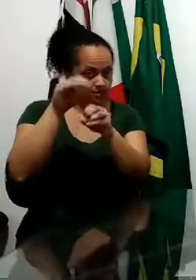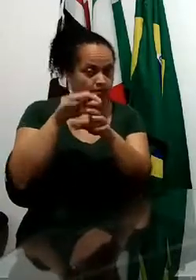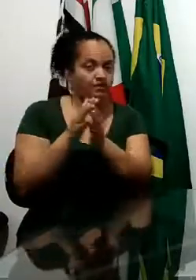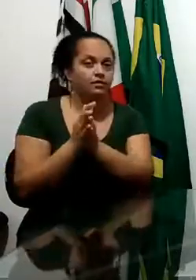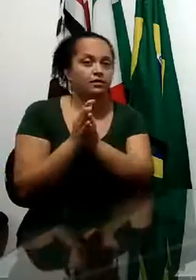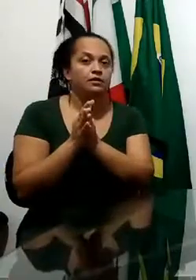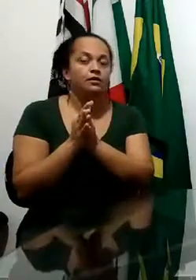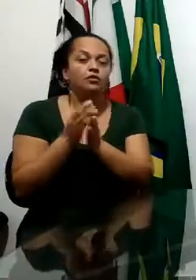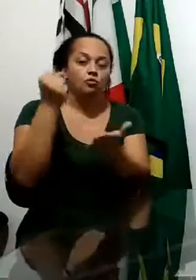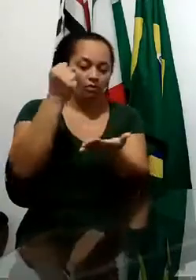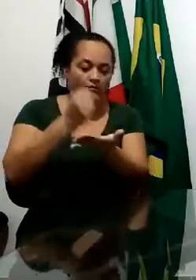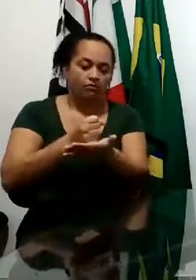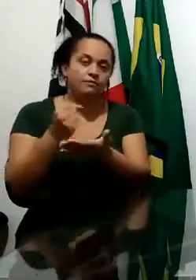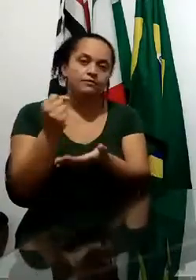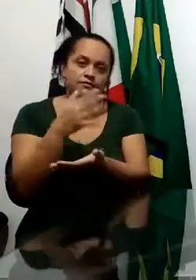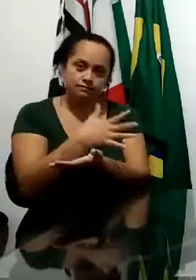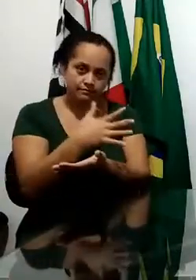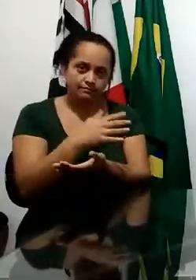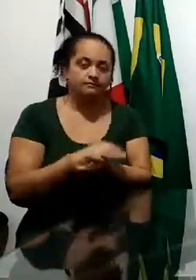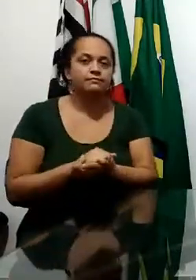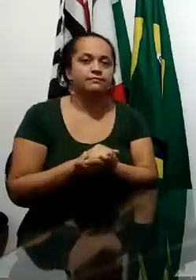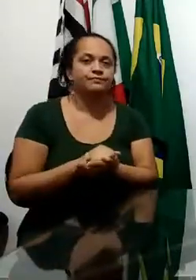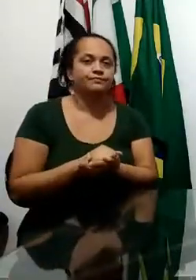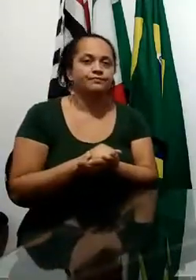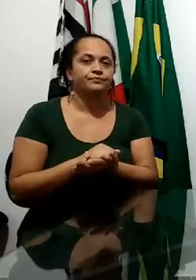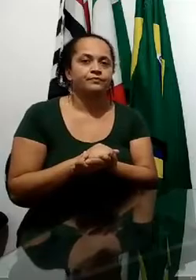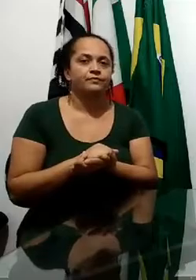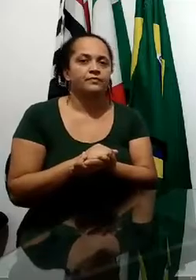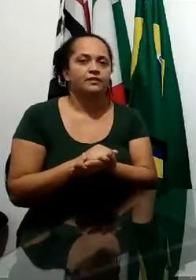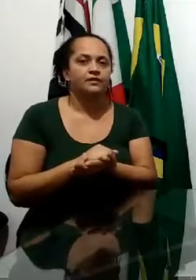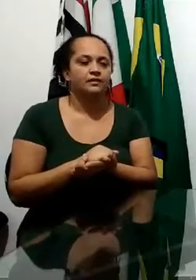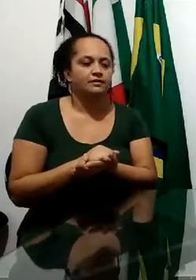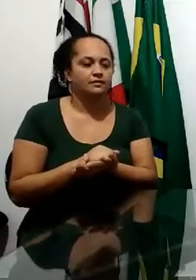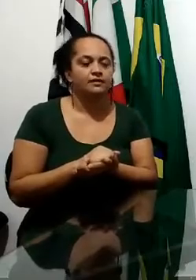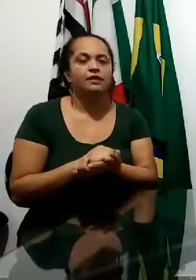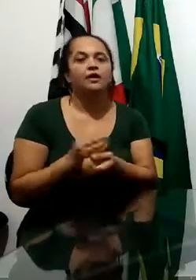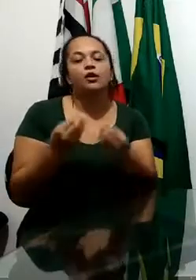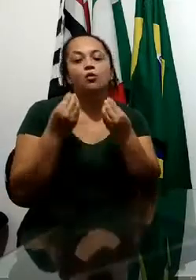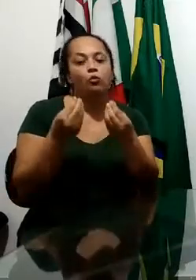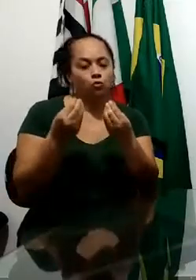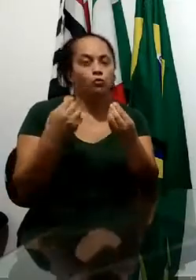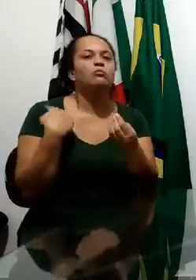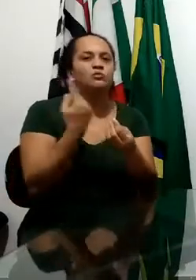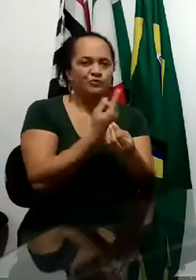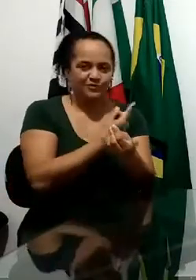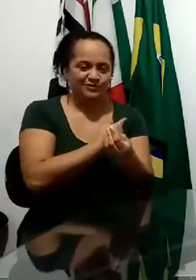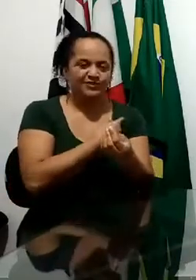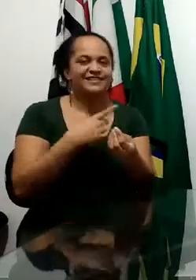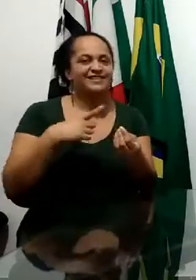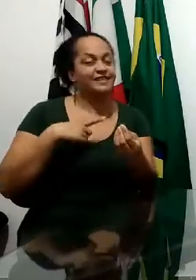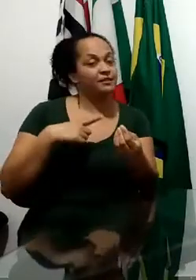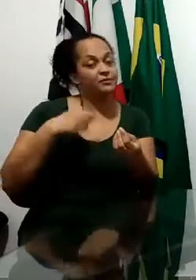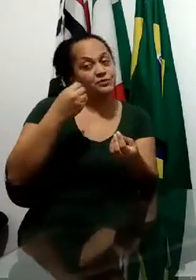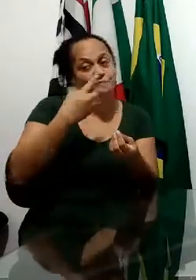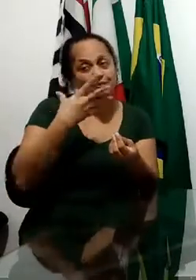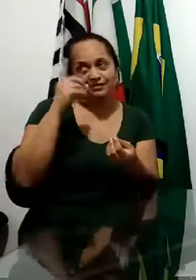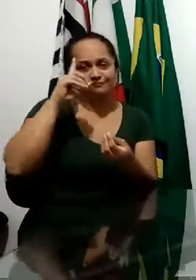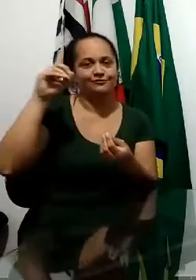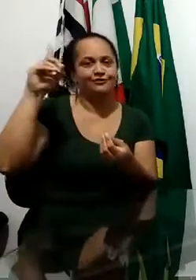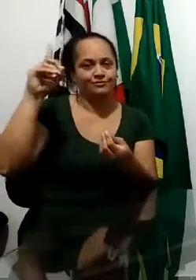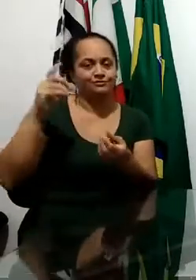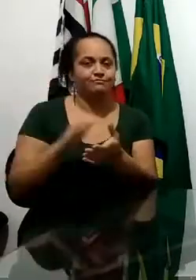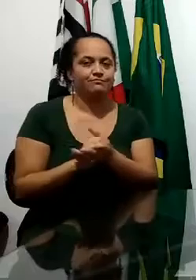Novo Testamento, é a respeito da mordomia dos cristãos, né? E